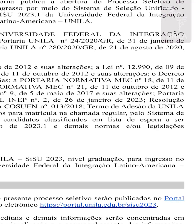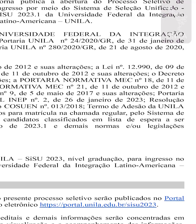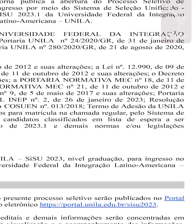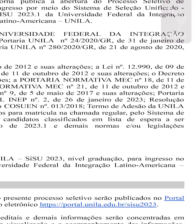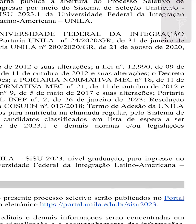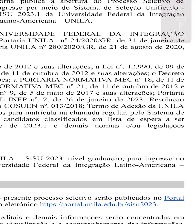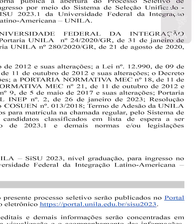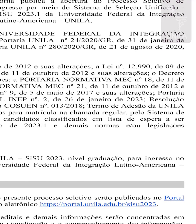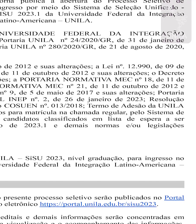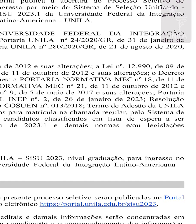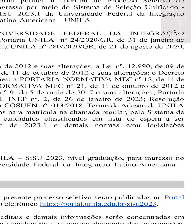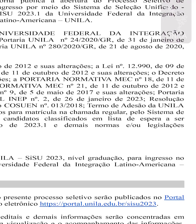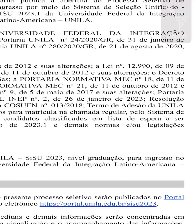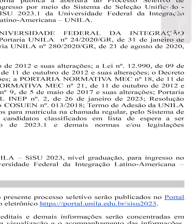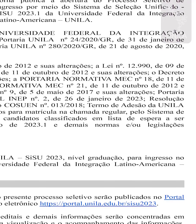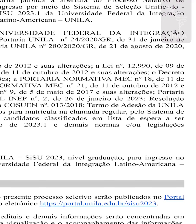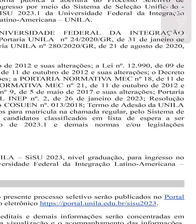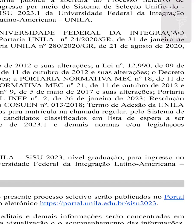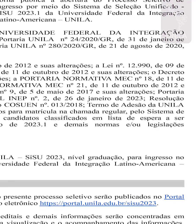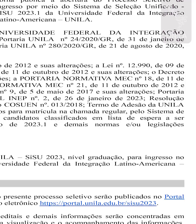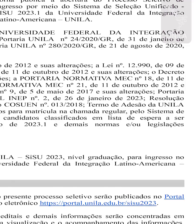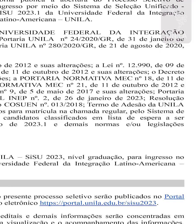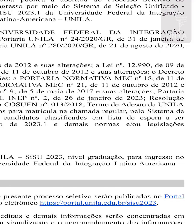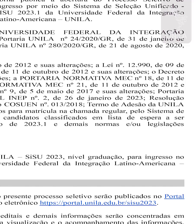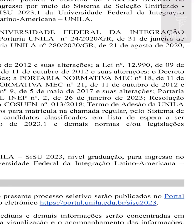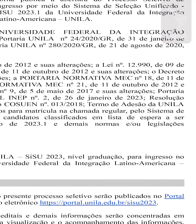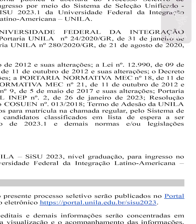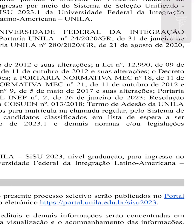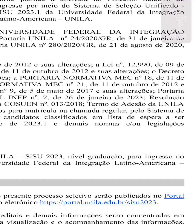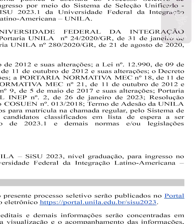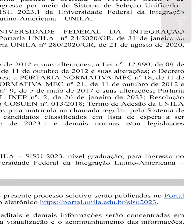013/2018. Termo de adesão da UNILA ao SISU,